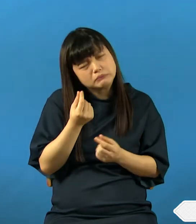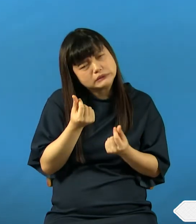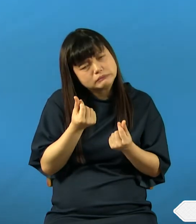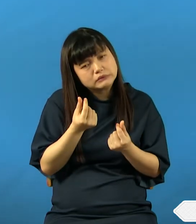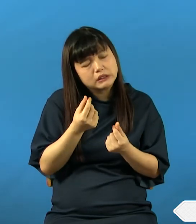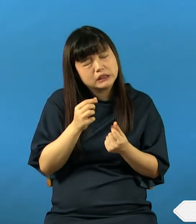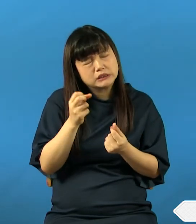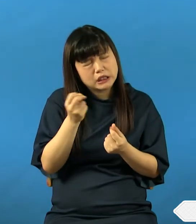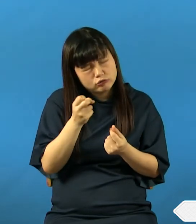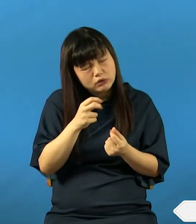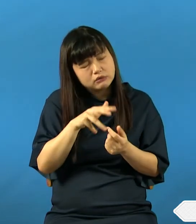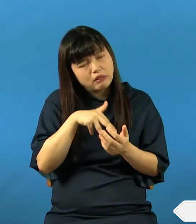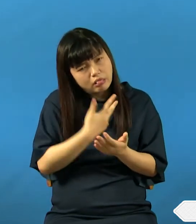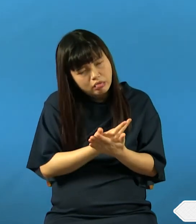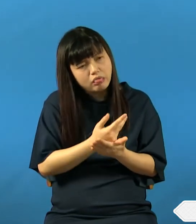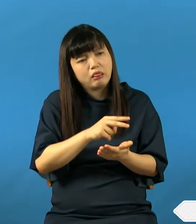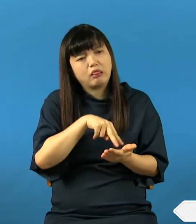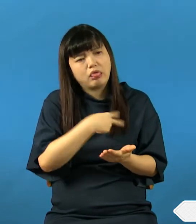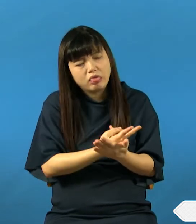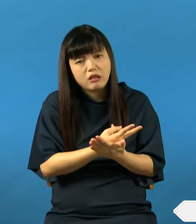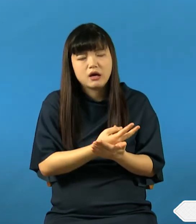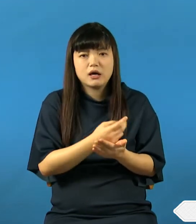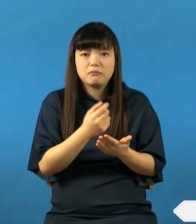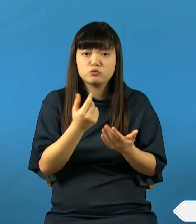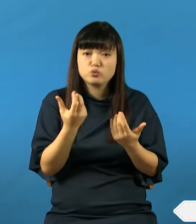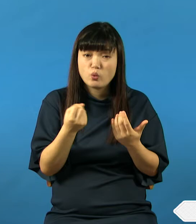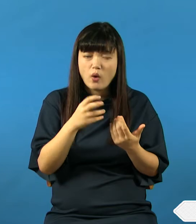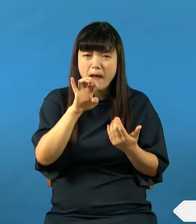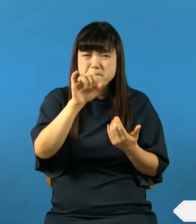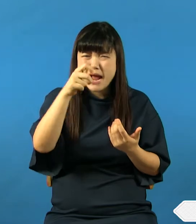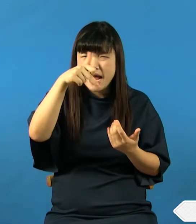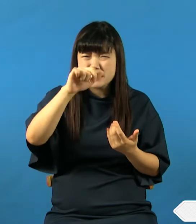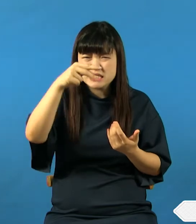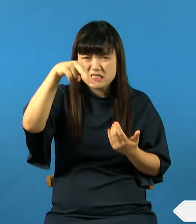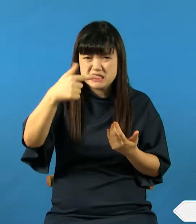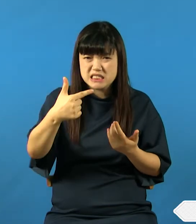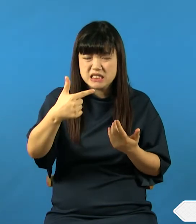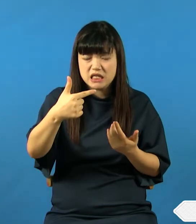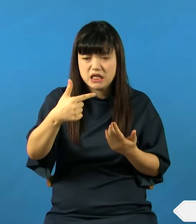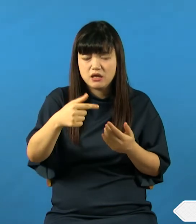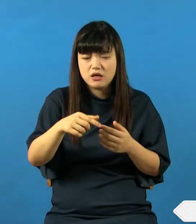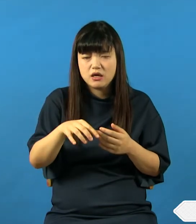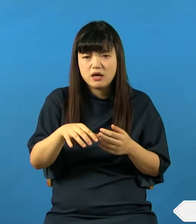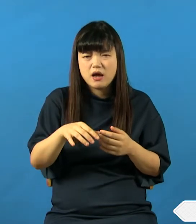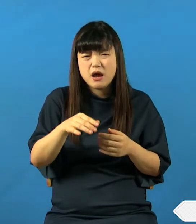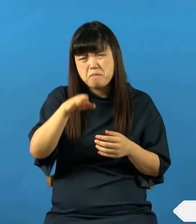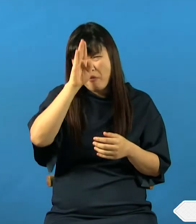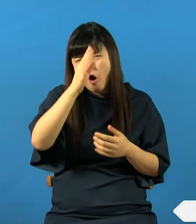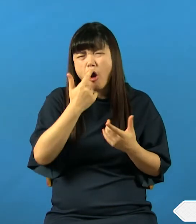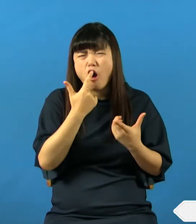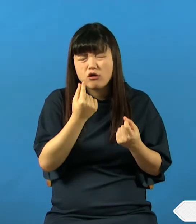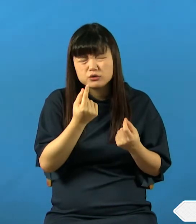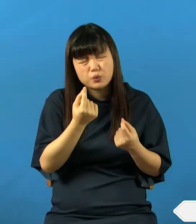것이 있었고 자주 기절을 했습니다. 파킨슨 병처럼 떨리는 이런 현상도 있습니다.